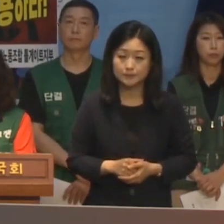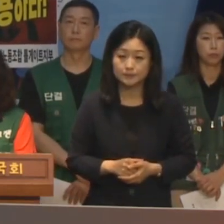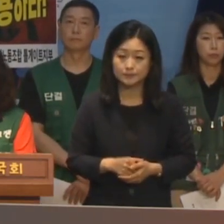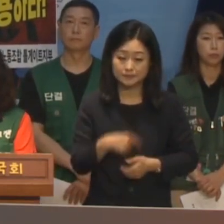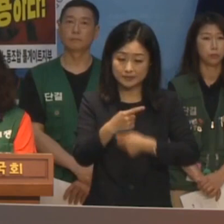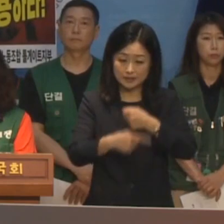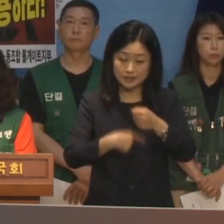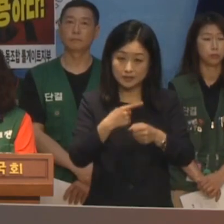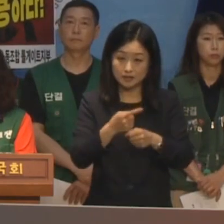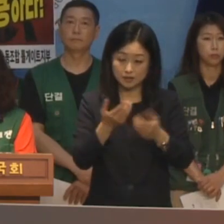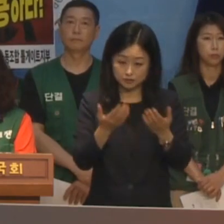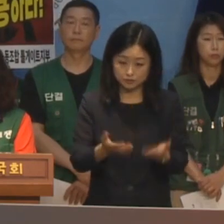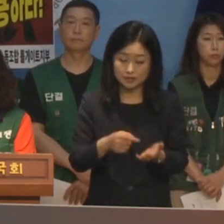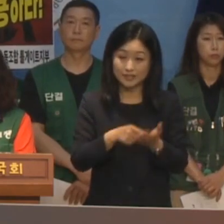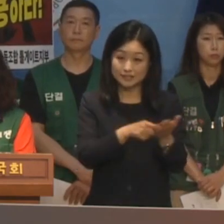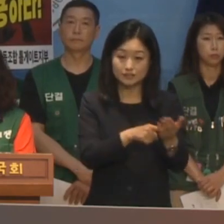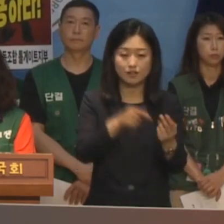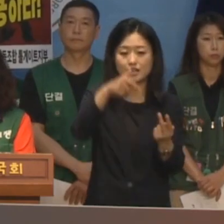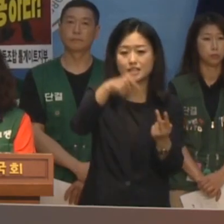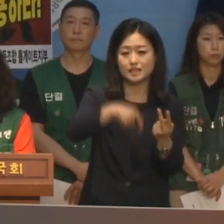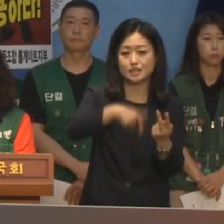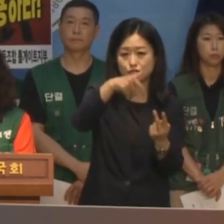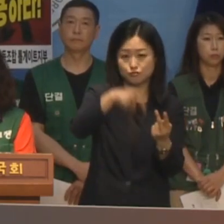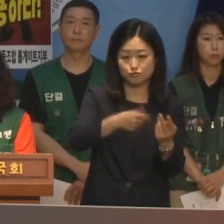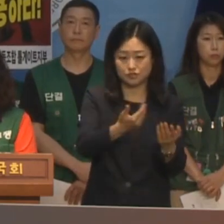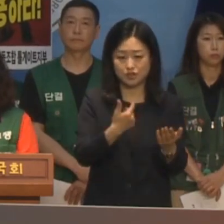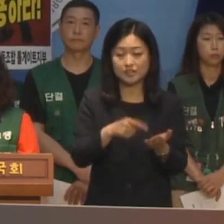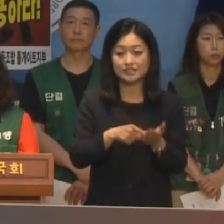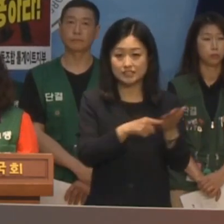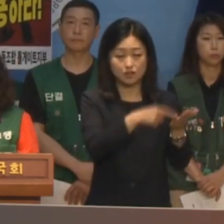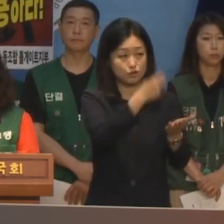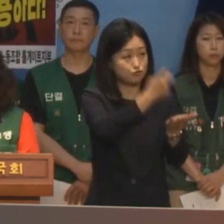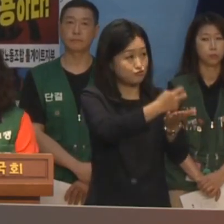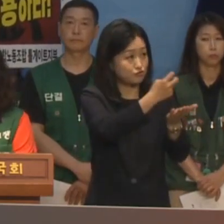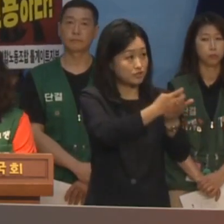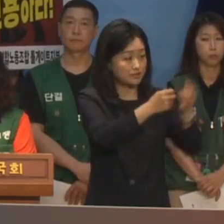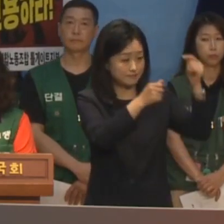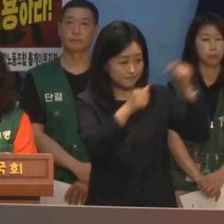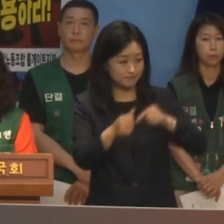연차를 2주 전에 신청해야 하는 규칙을 만들고 지키라 했습니다.